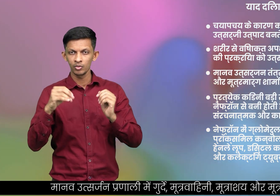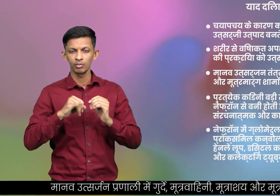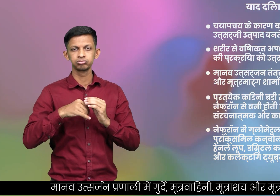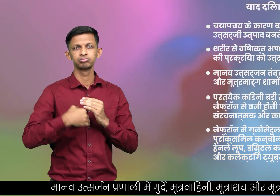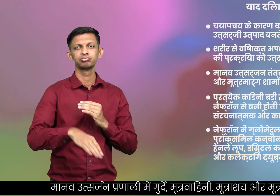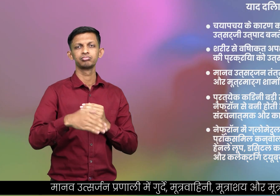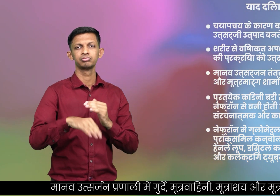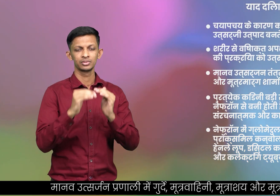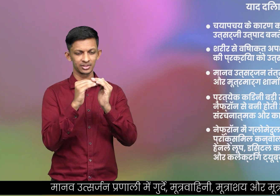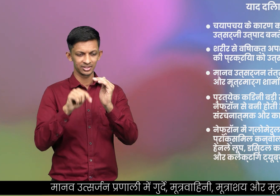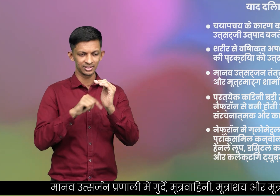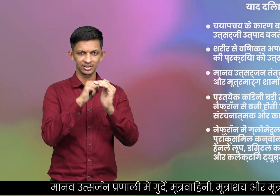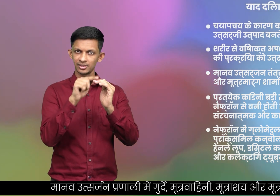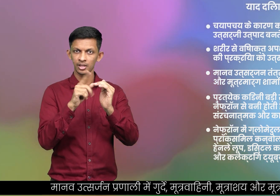और मूत्रमार्ग शामिल हैं।